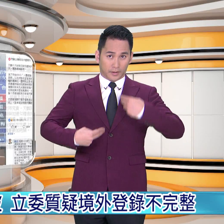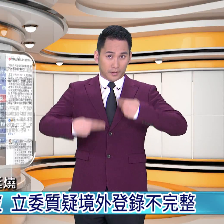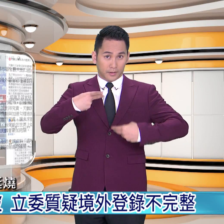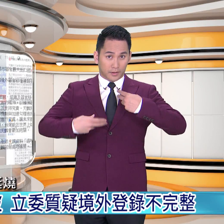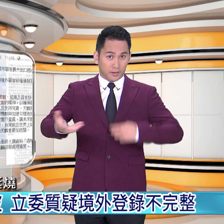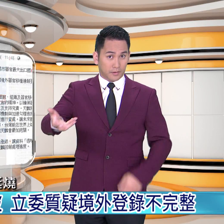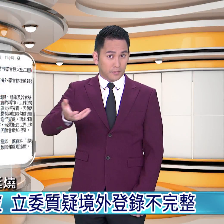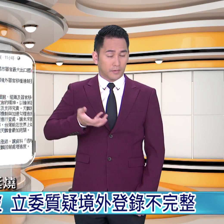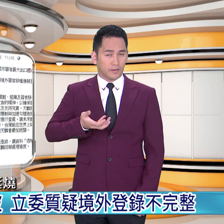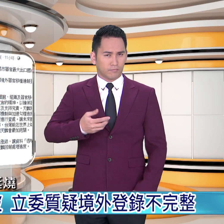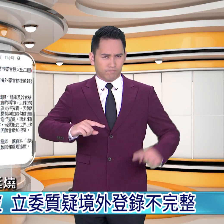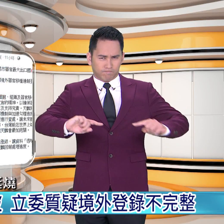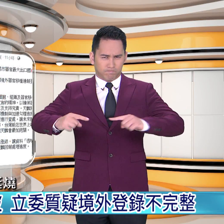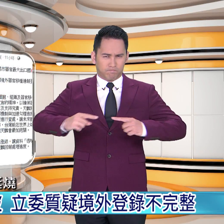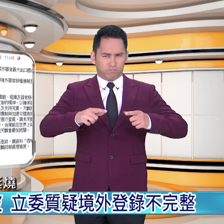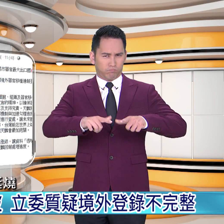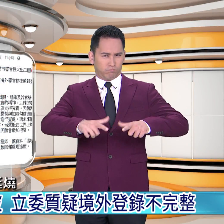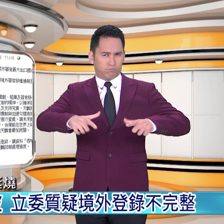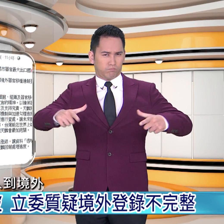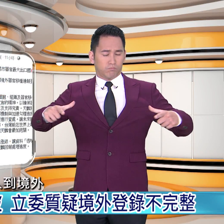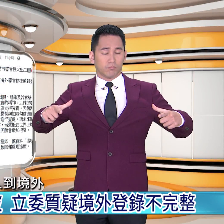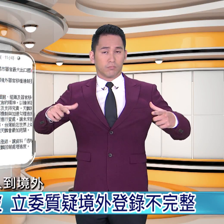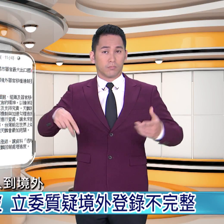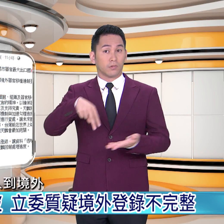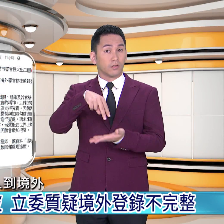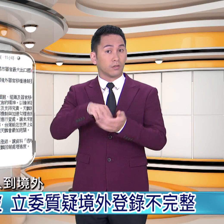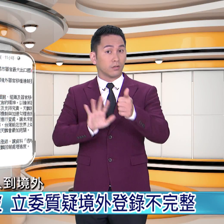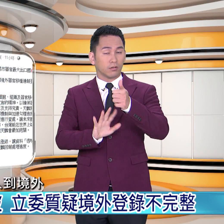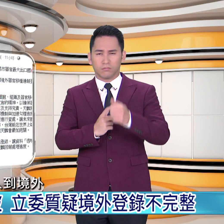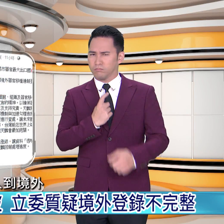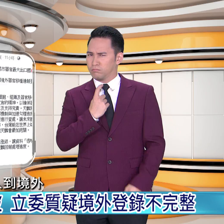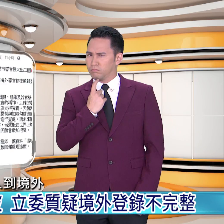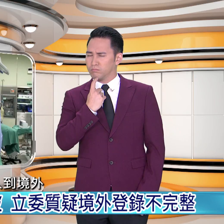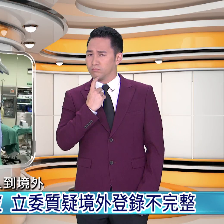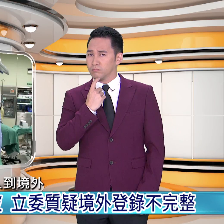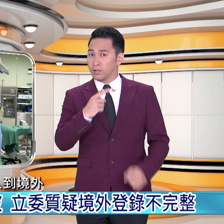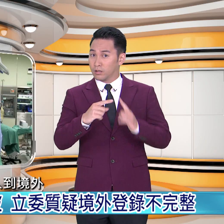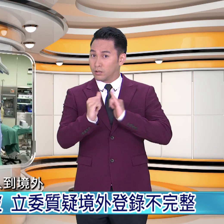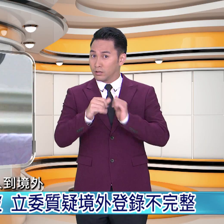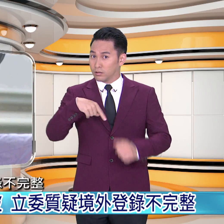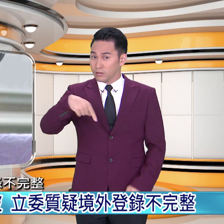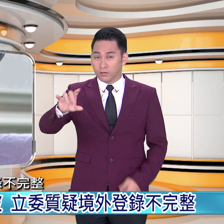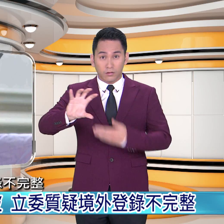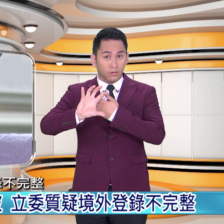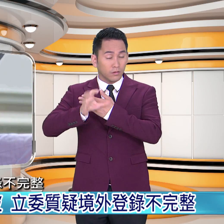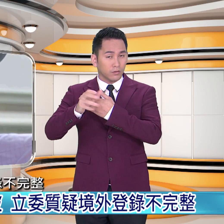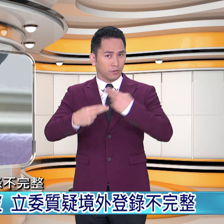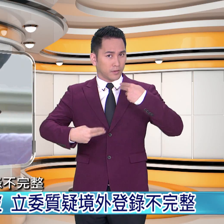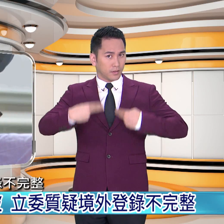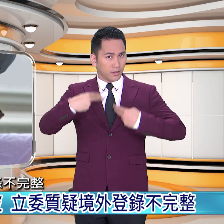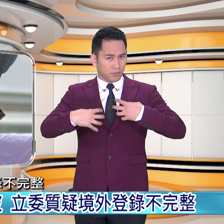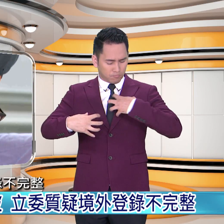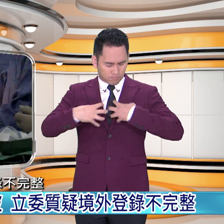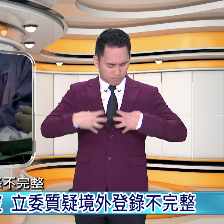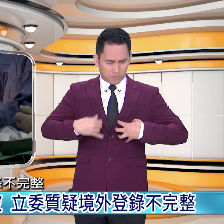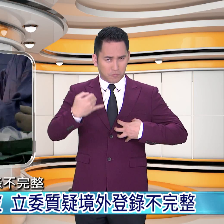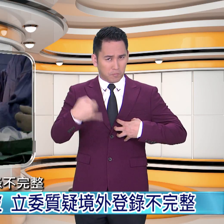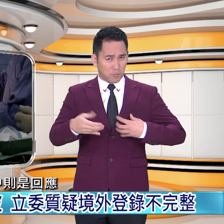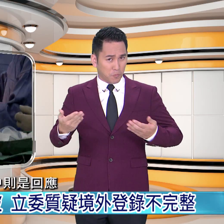器官移植的风波延烧，有立委质疑国人到境外做器官移植登录不完整，